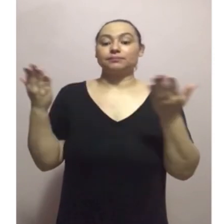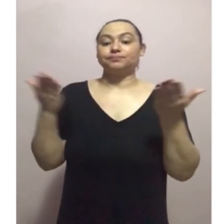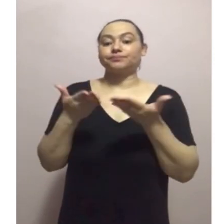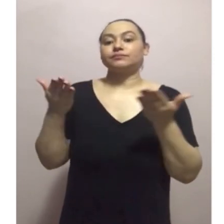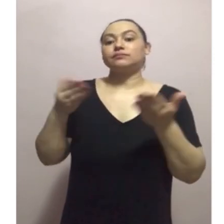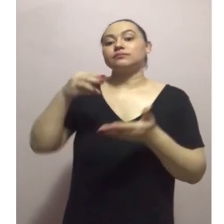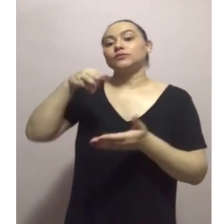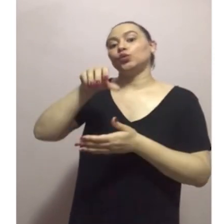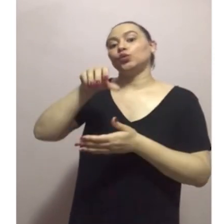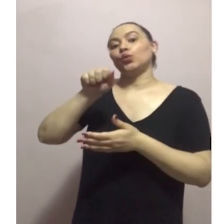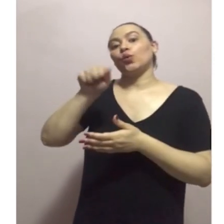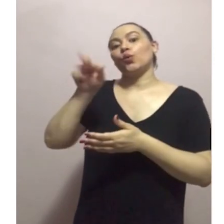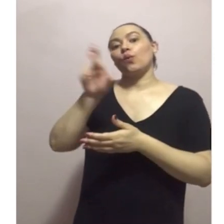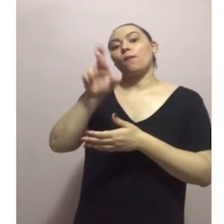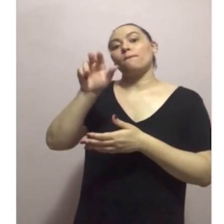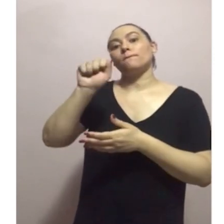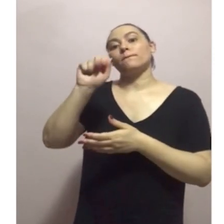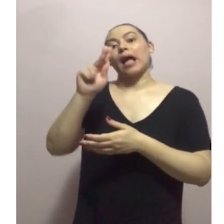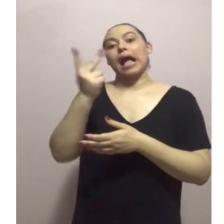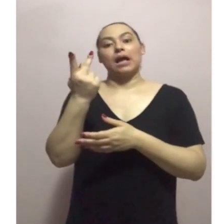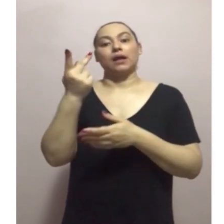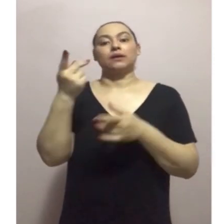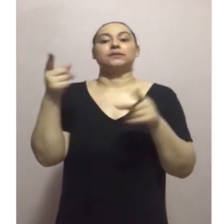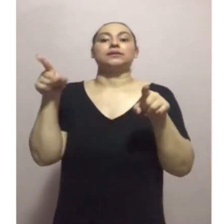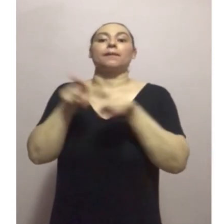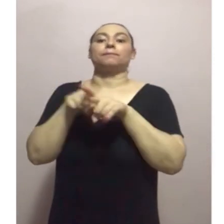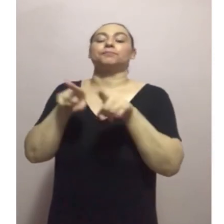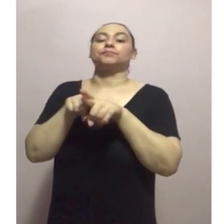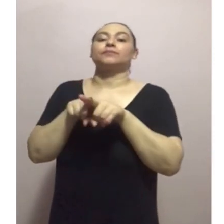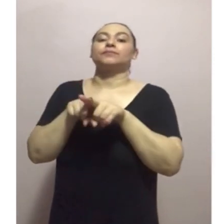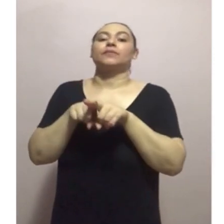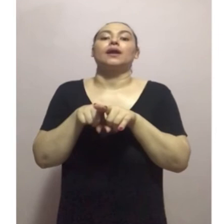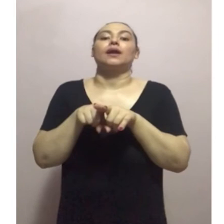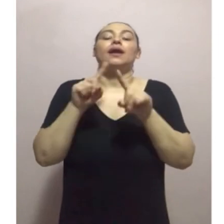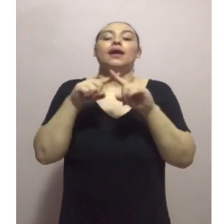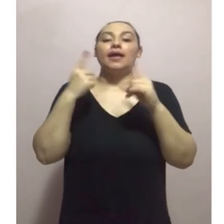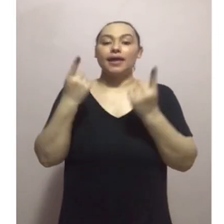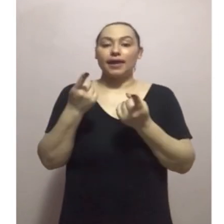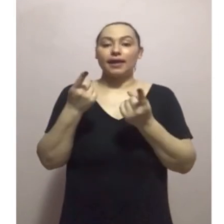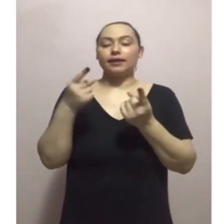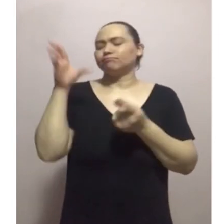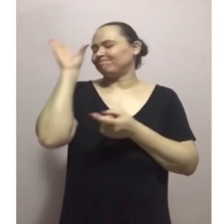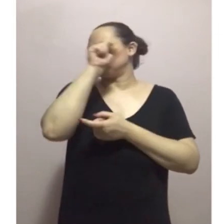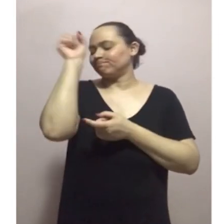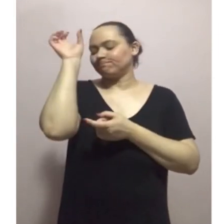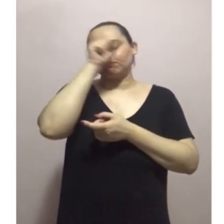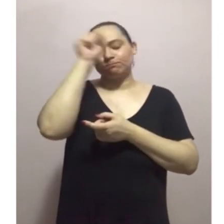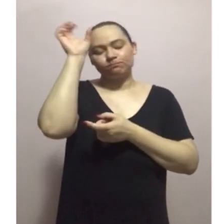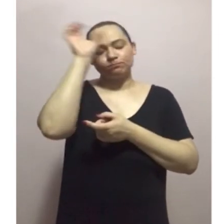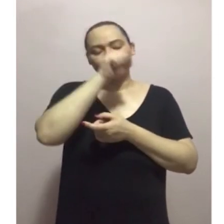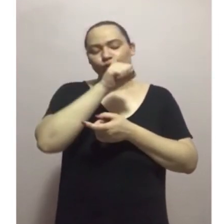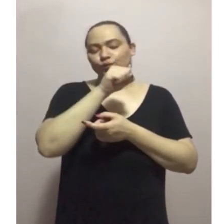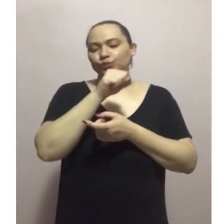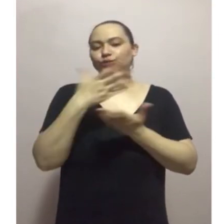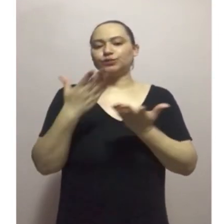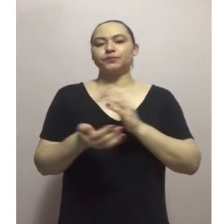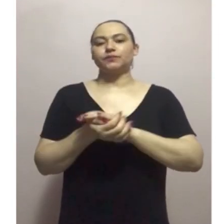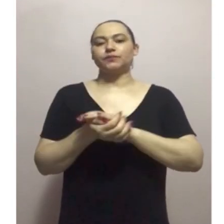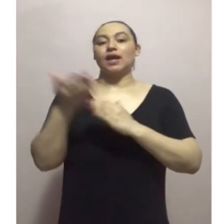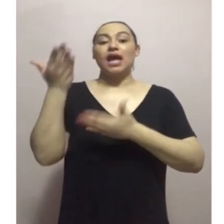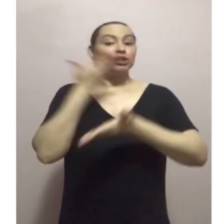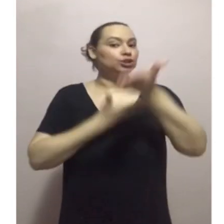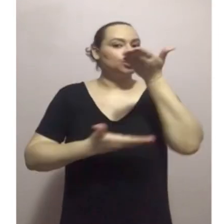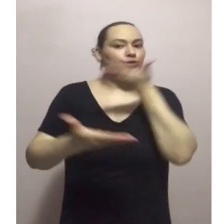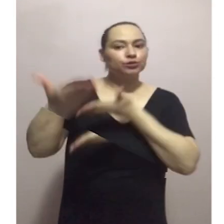a presença do Marra para nós, para a nossa equipe. O espetáculo que o Marra fez, ele trouxe muitos aprendizados, né?